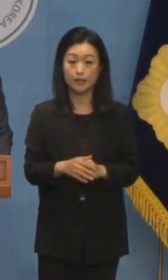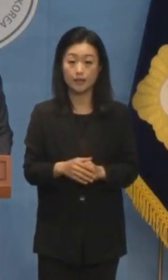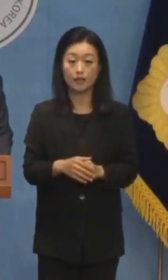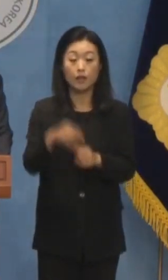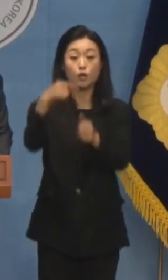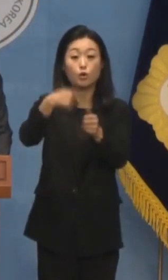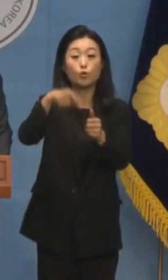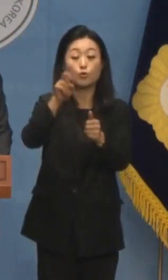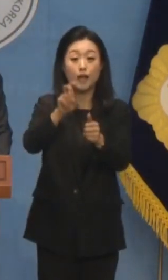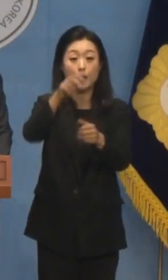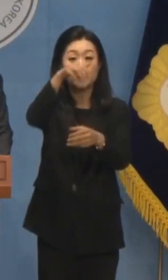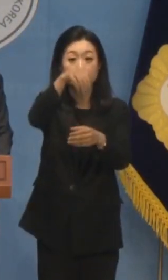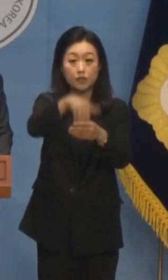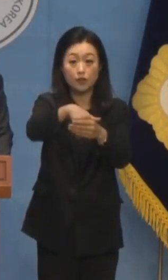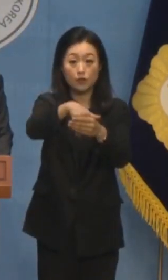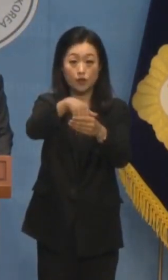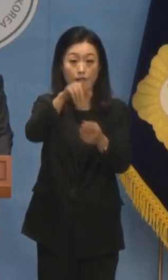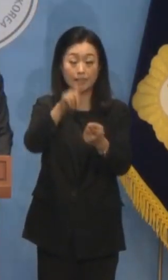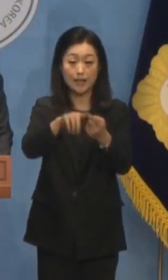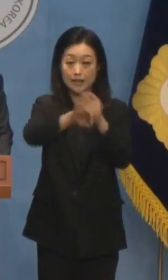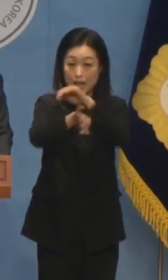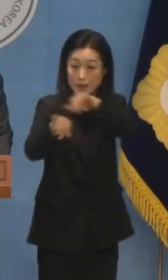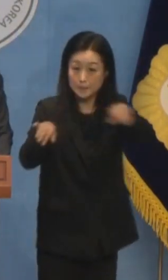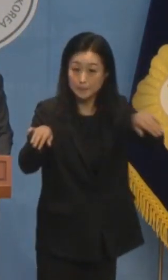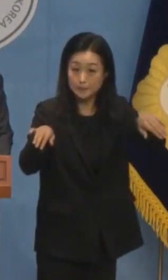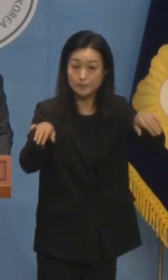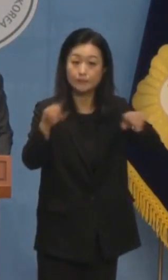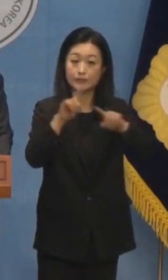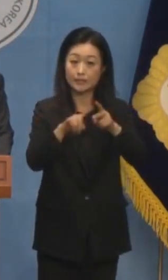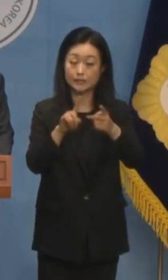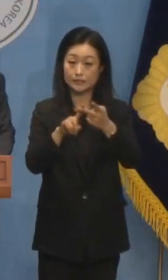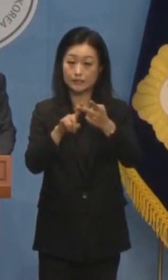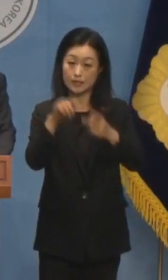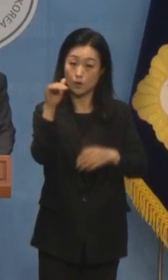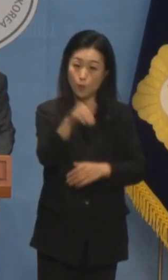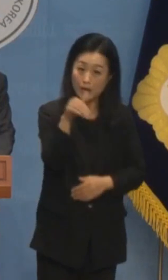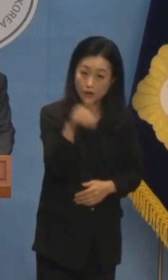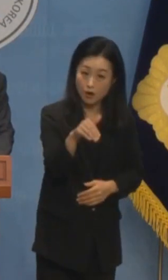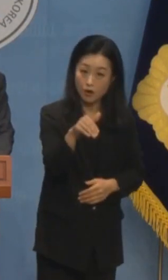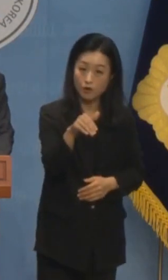교육감 선거에 대한 개입과 관여는